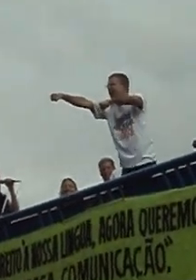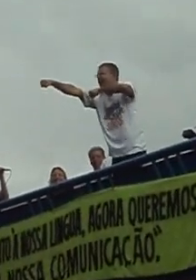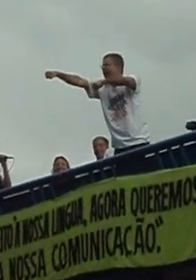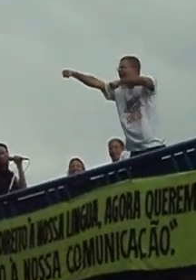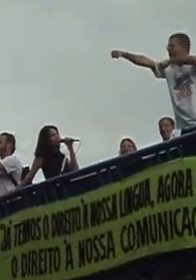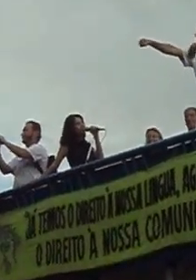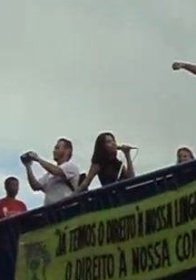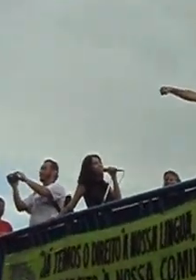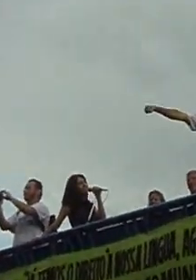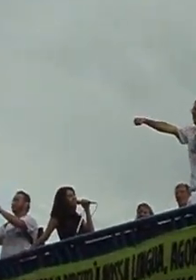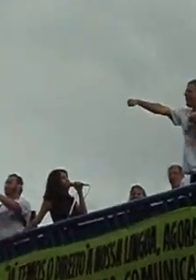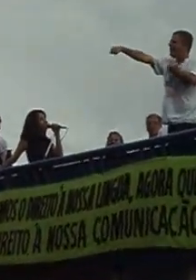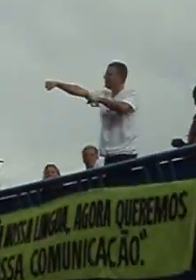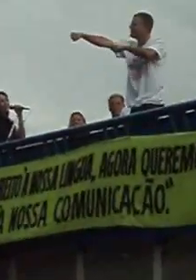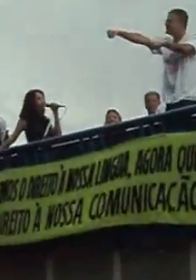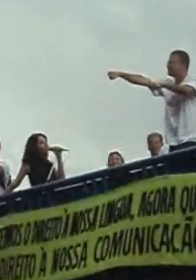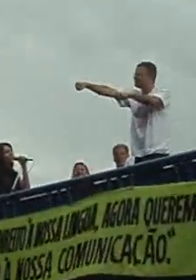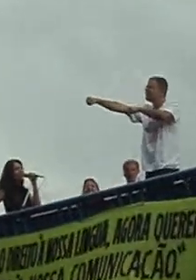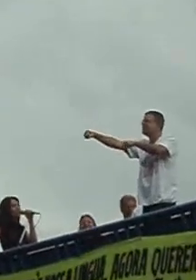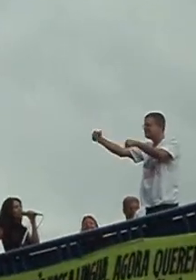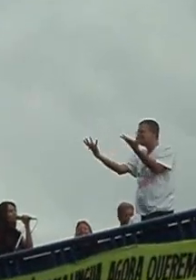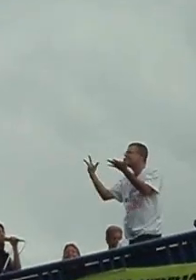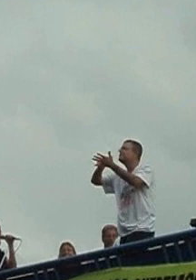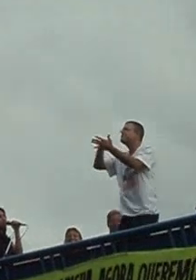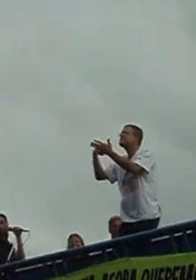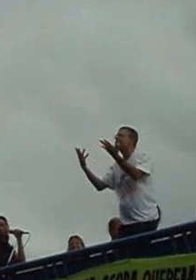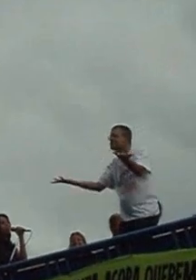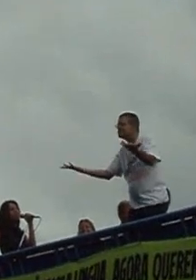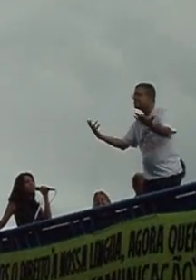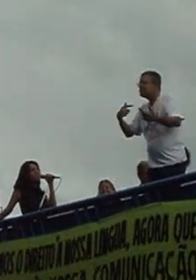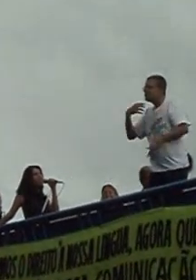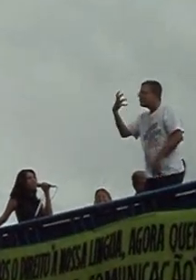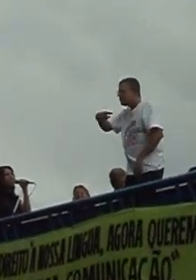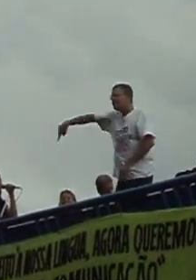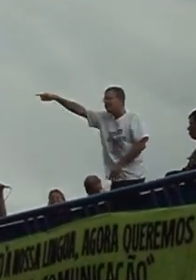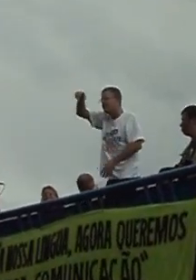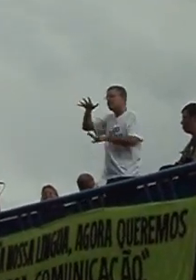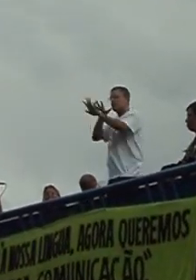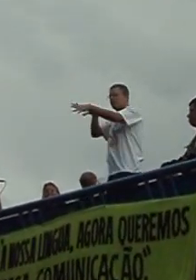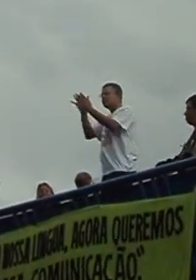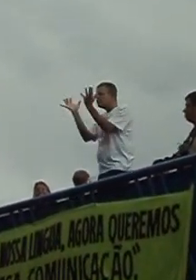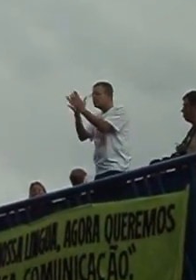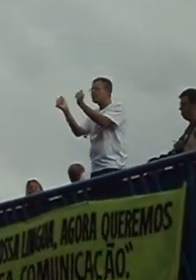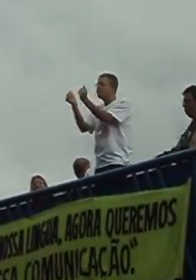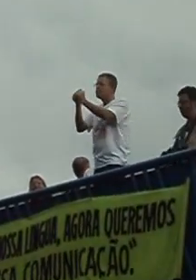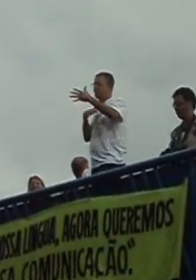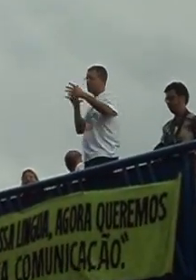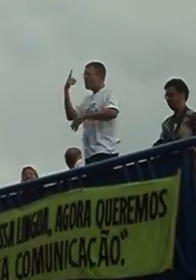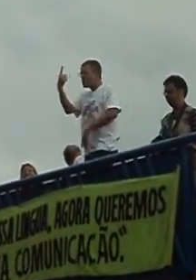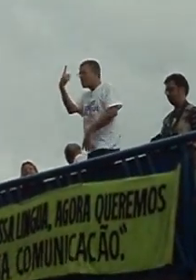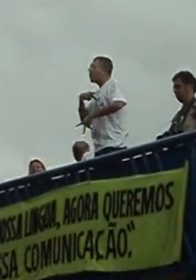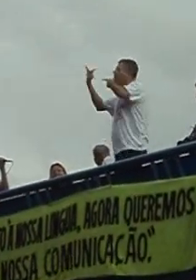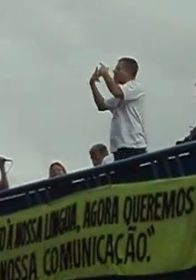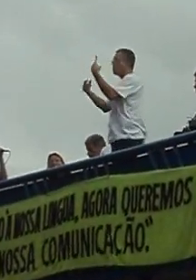é possível rasgar? Não. Esse maço de papel não vai ser rasgado. Significa o quê? Eu quero que